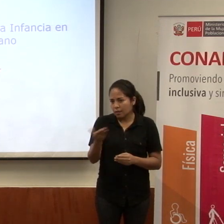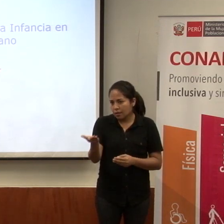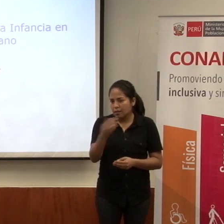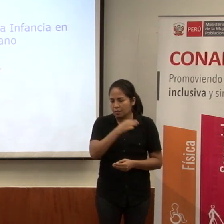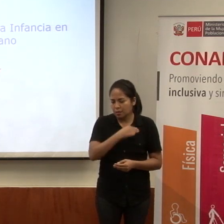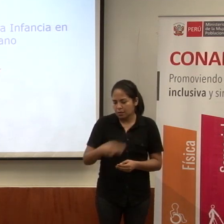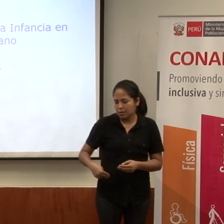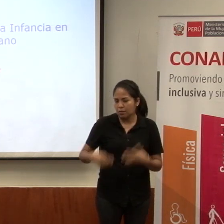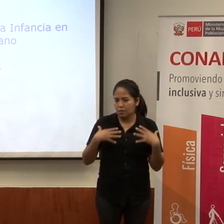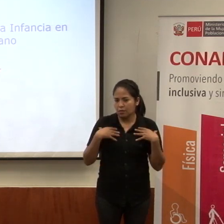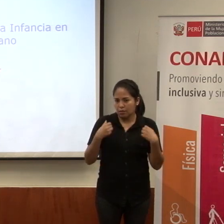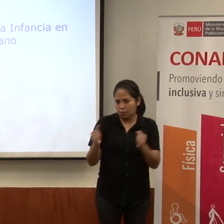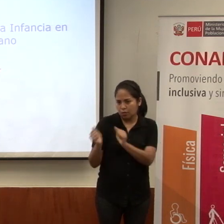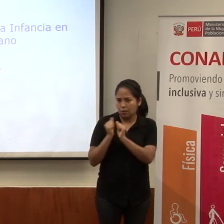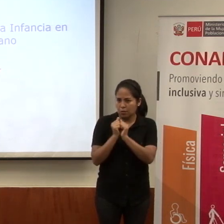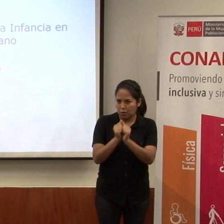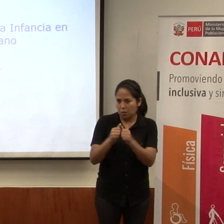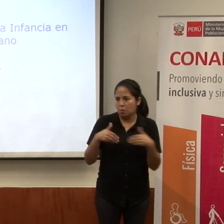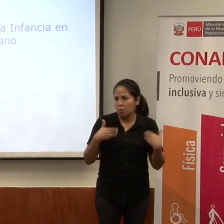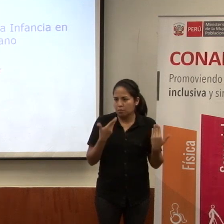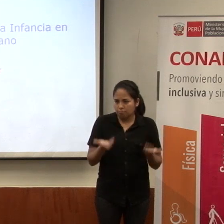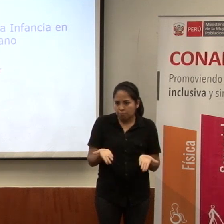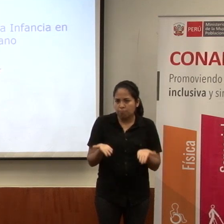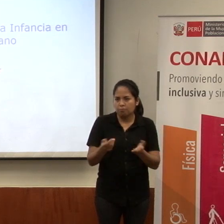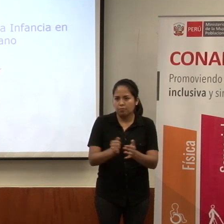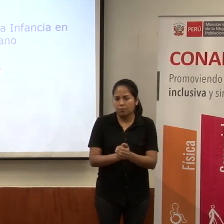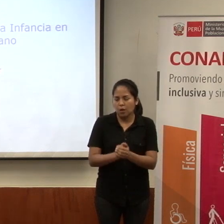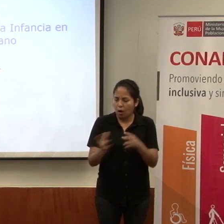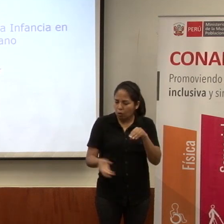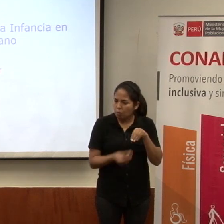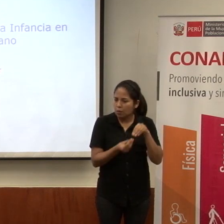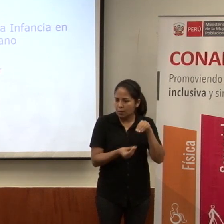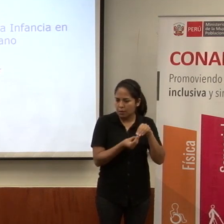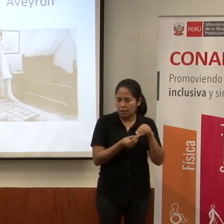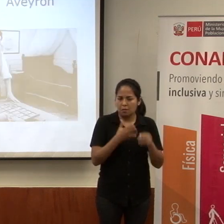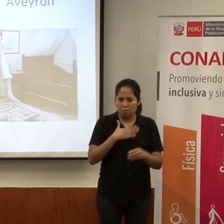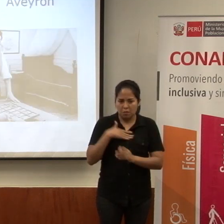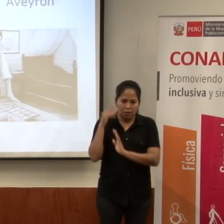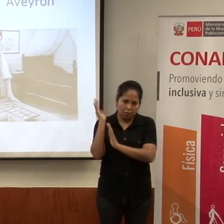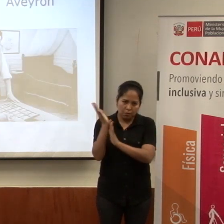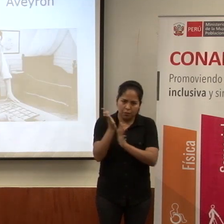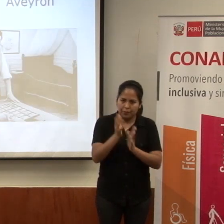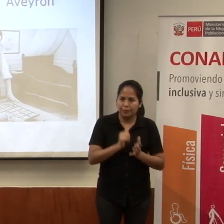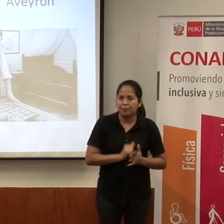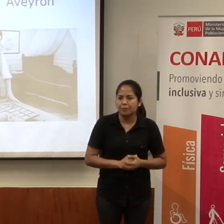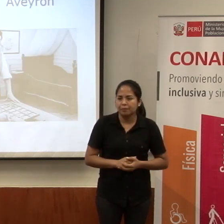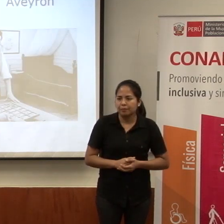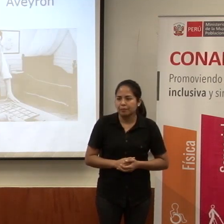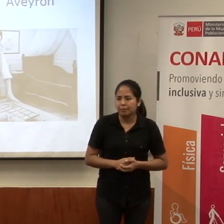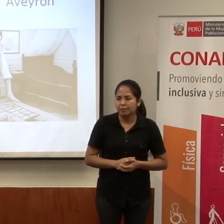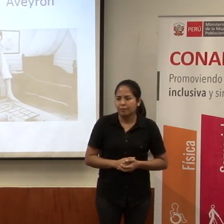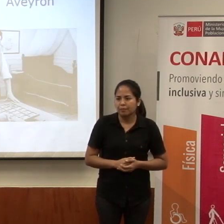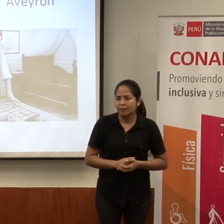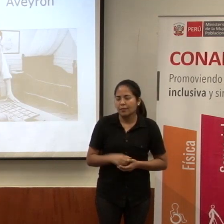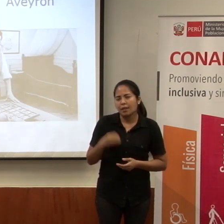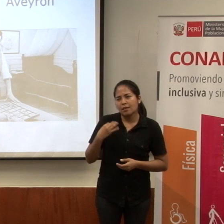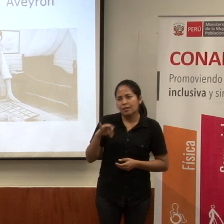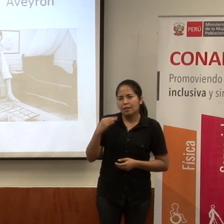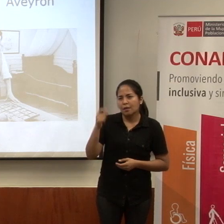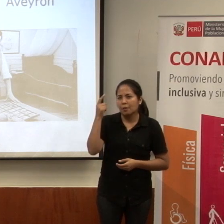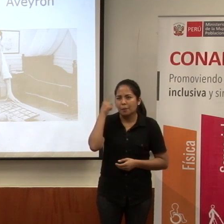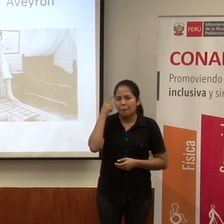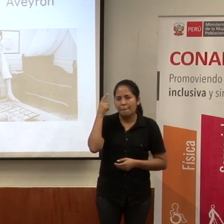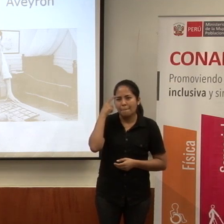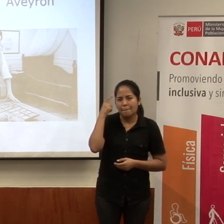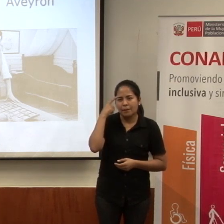de Salud que nos acompaña también pueda complementar lo que yo pueda decir. Yo siempre empiezo